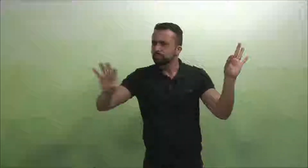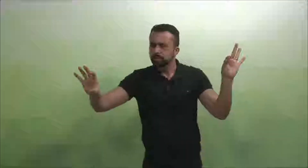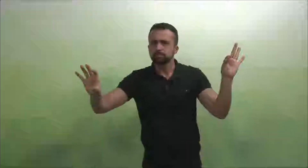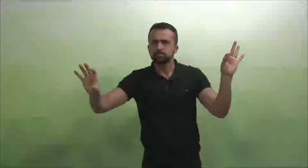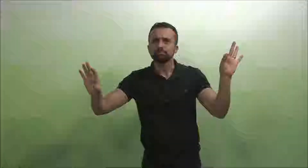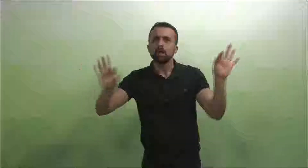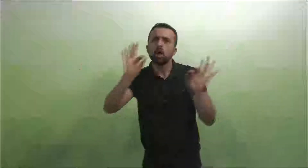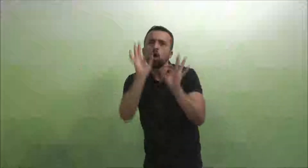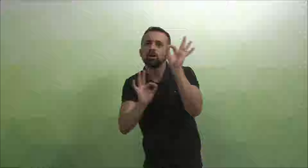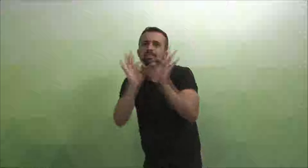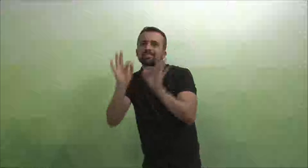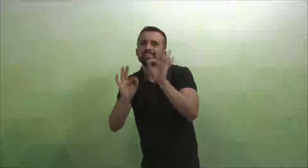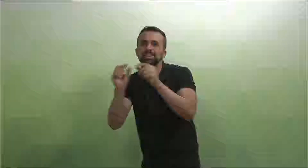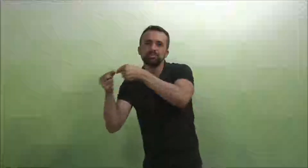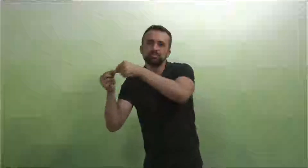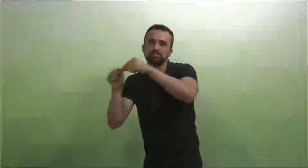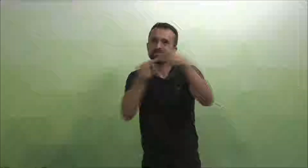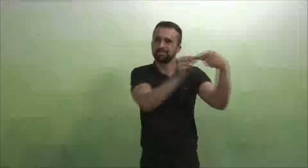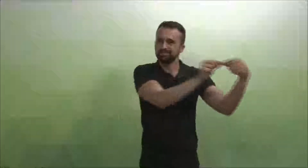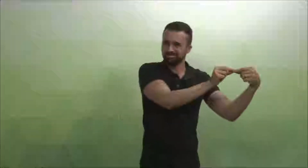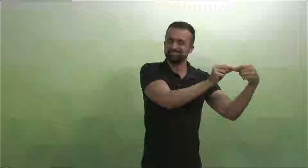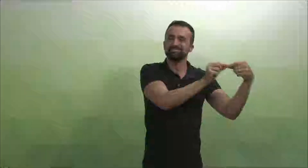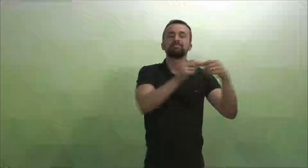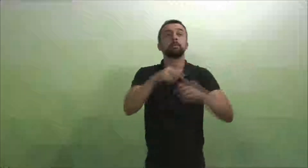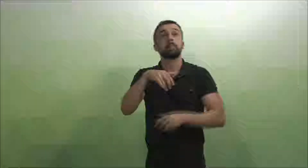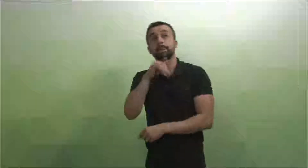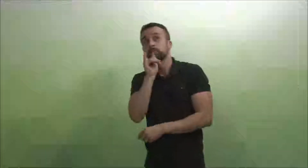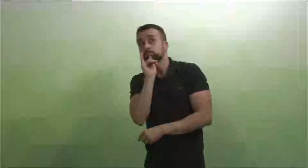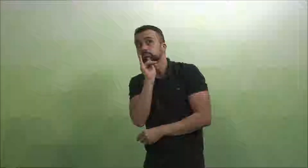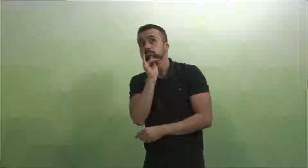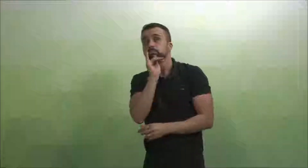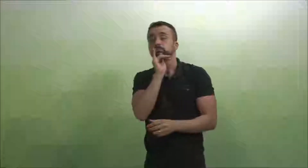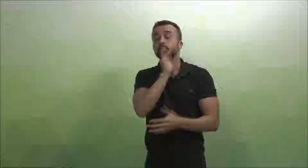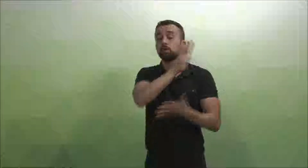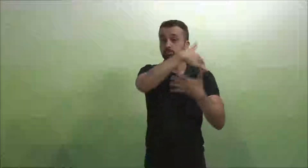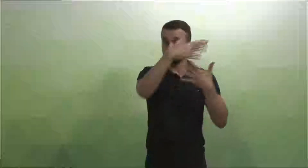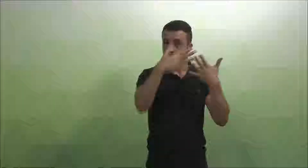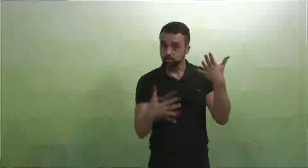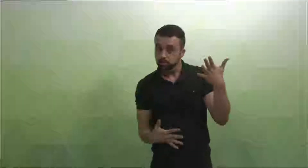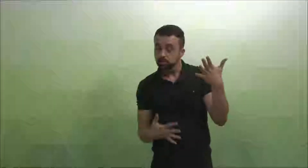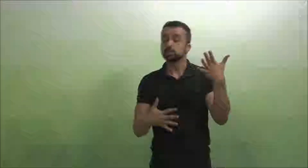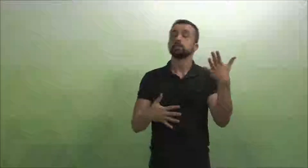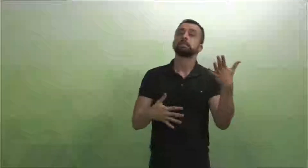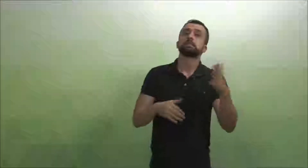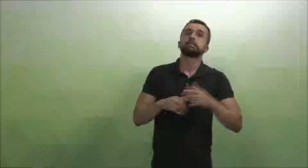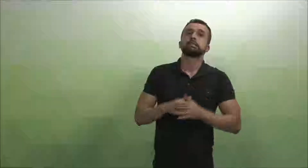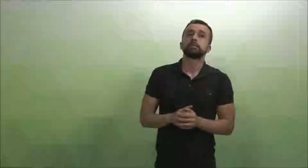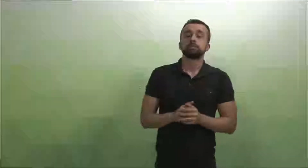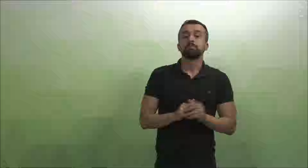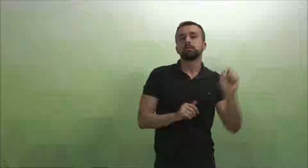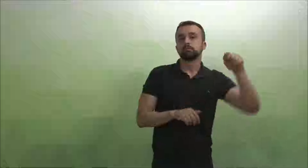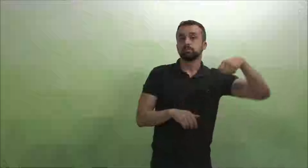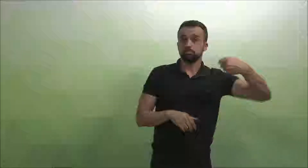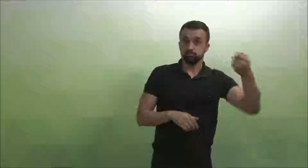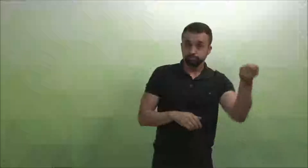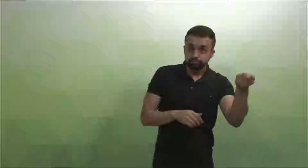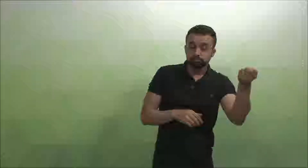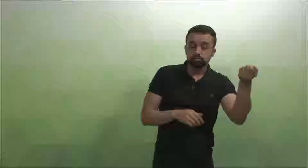Na sintaxe, os elementos na frase podem ser organizados estruturalmente. Então,